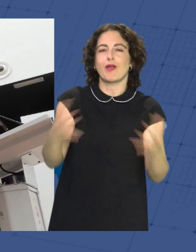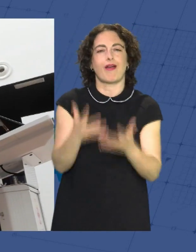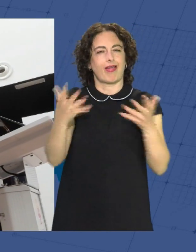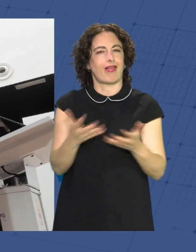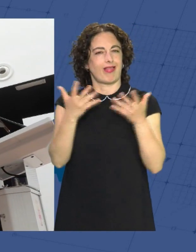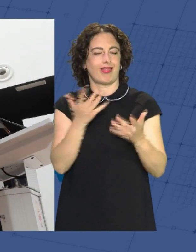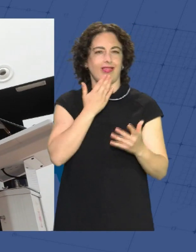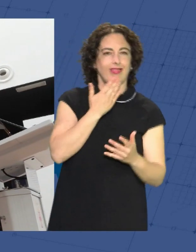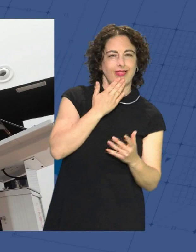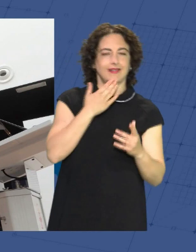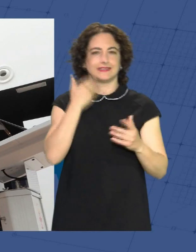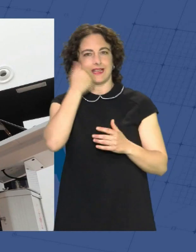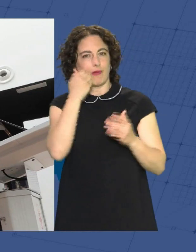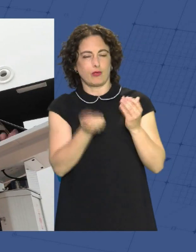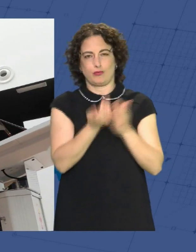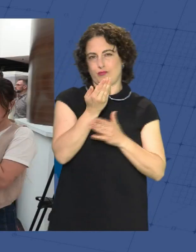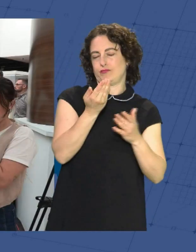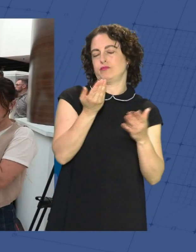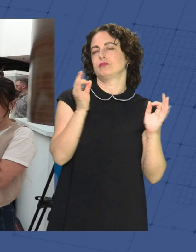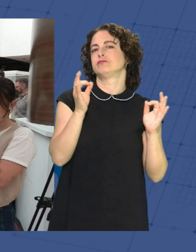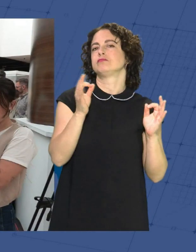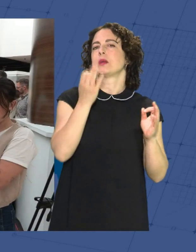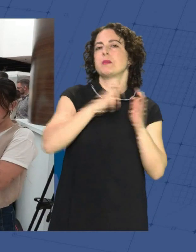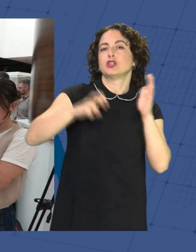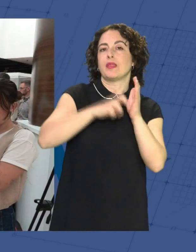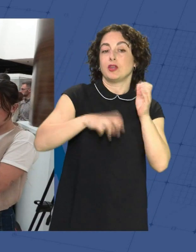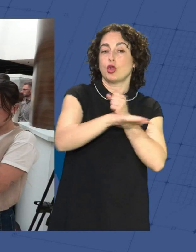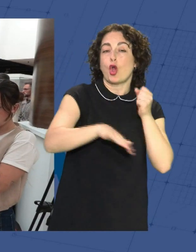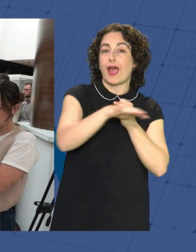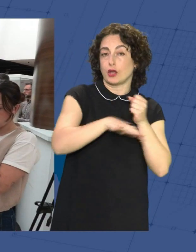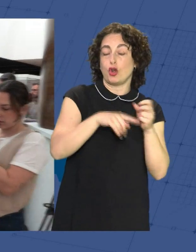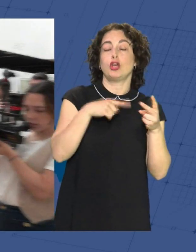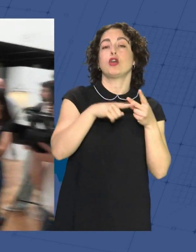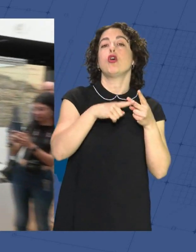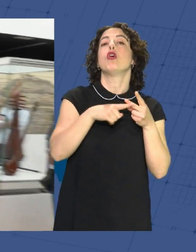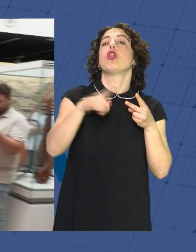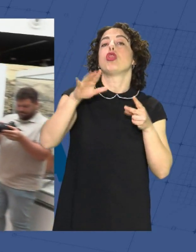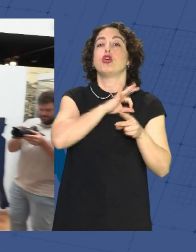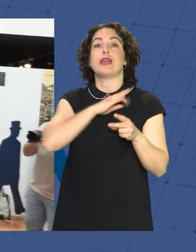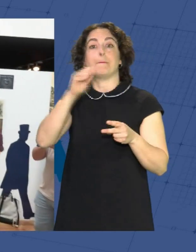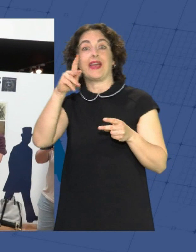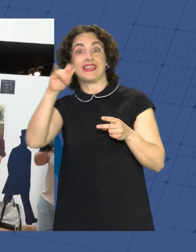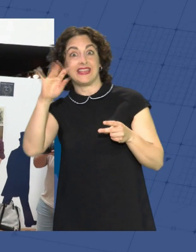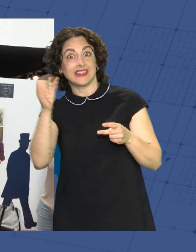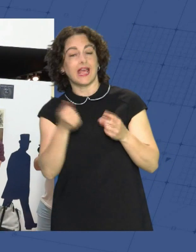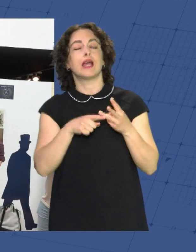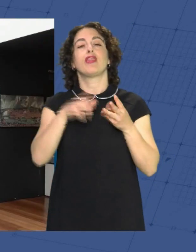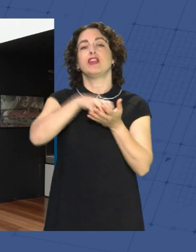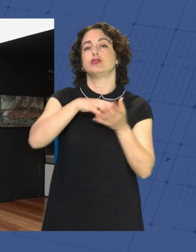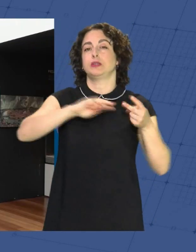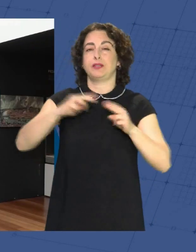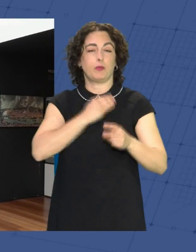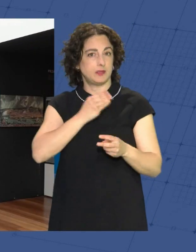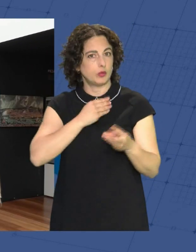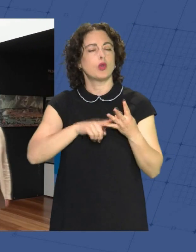jornada del sábado con actuaciones en el Yacimiento Arqueológico, Doña Paquita, Centro de Interpretación del Patrimonio o el